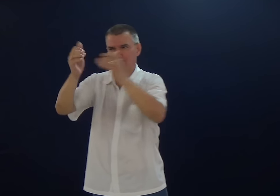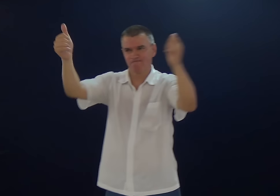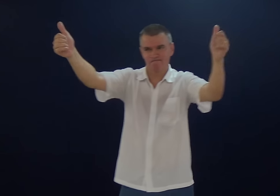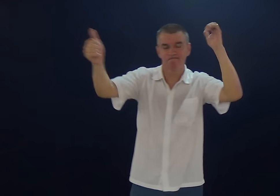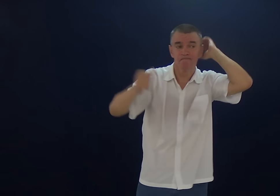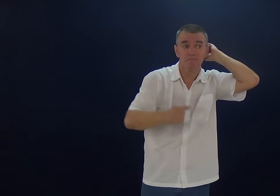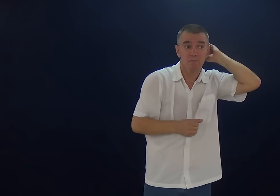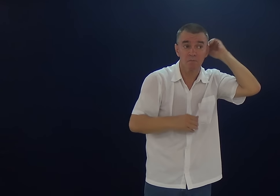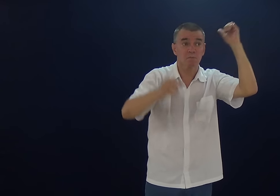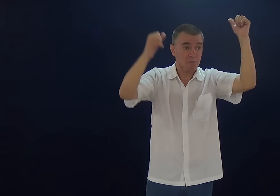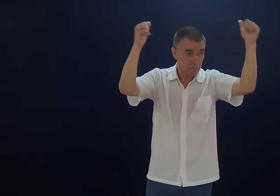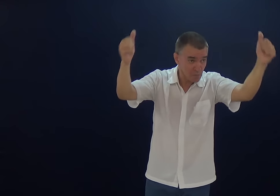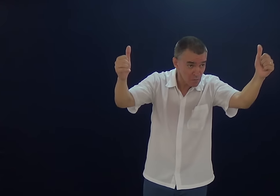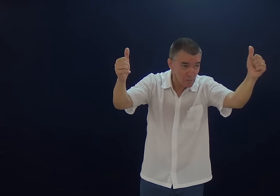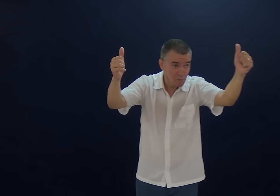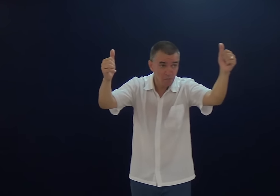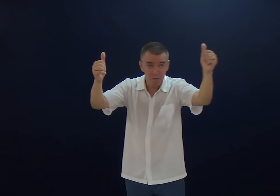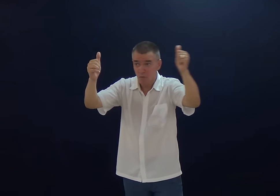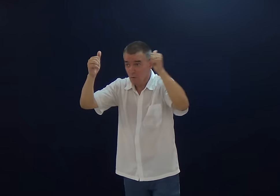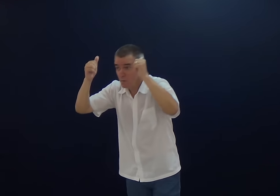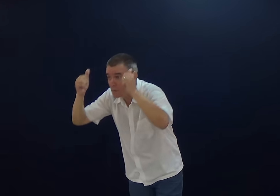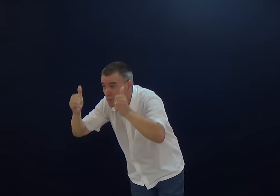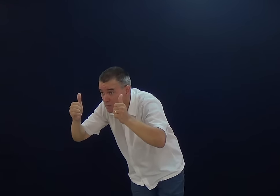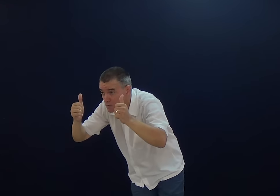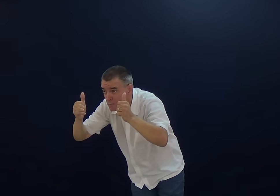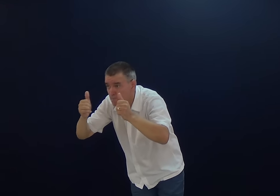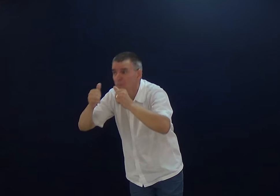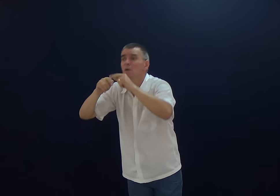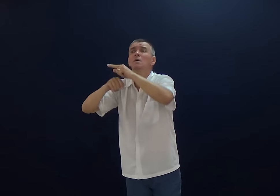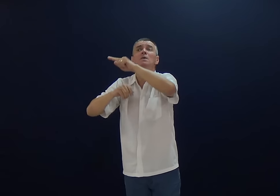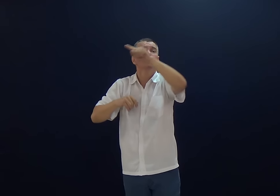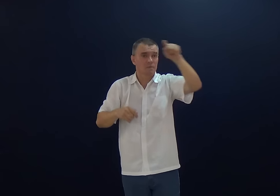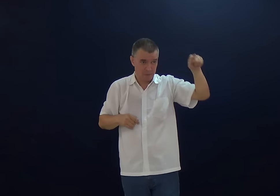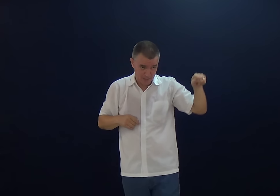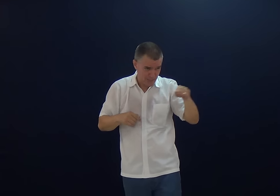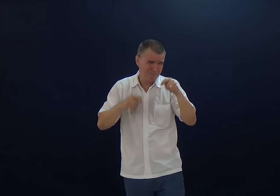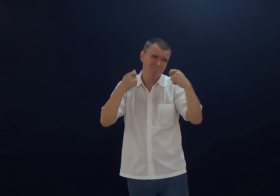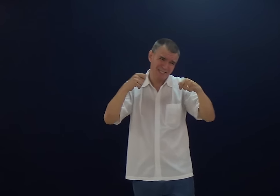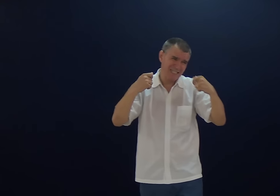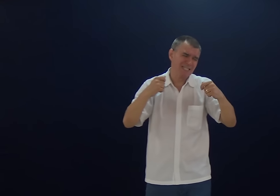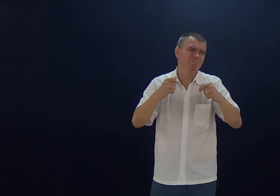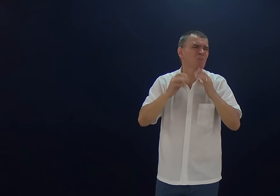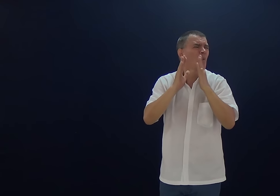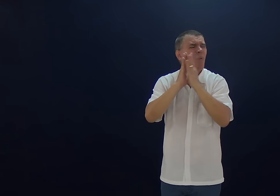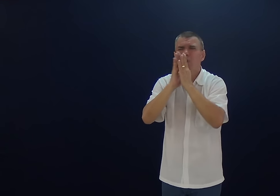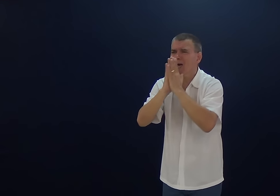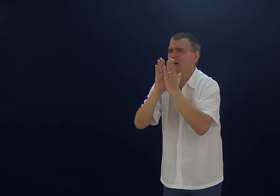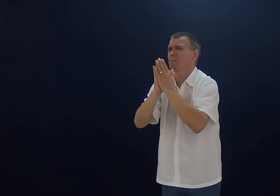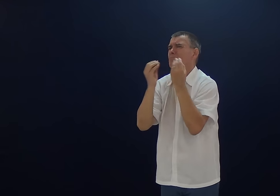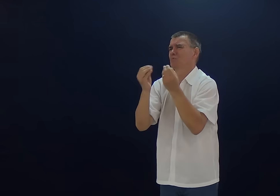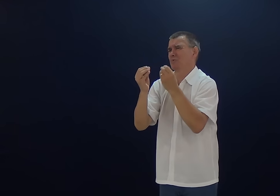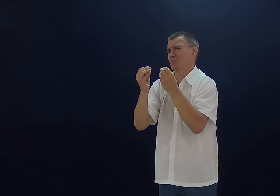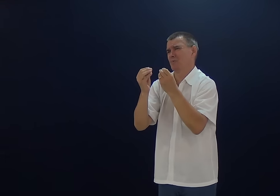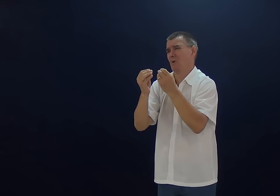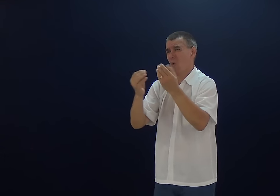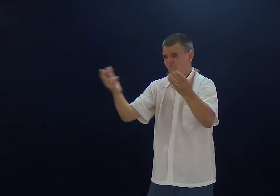sentar vamos lá ok ok vocês orhe